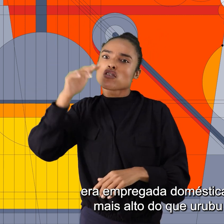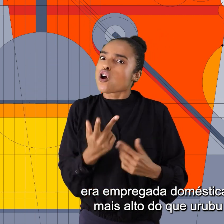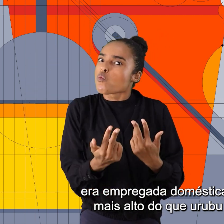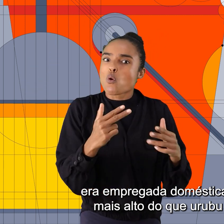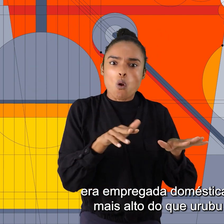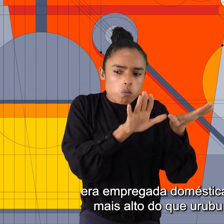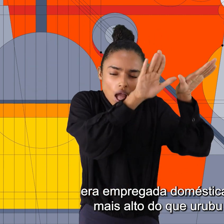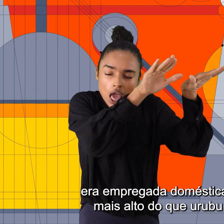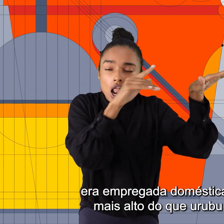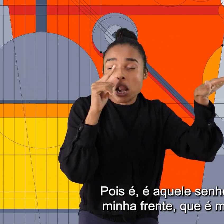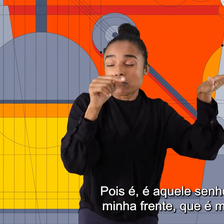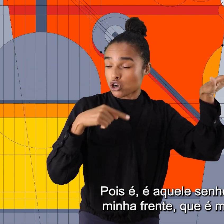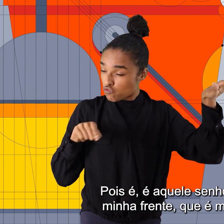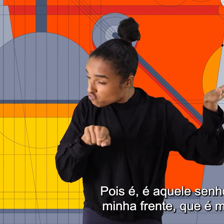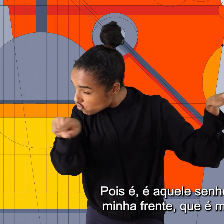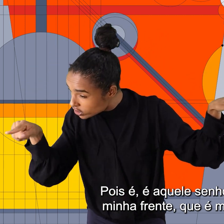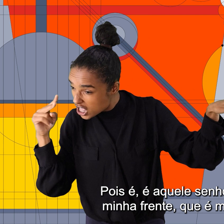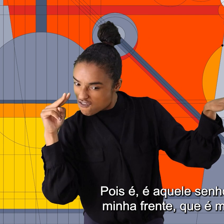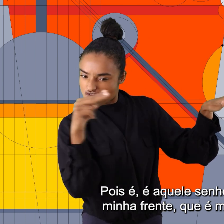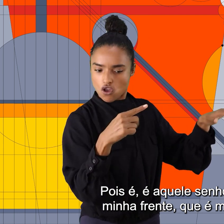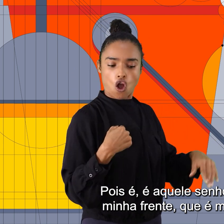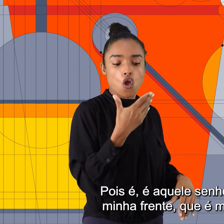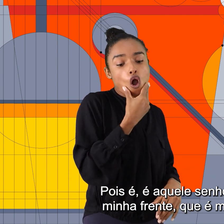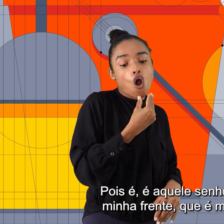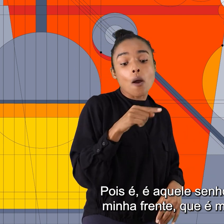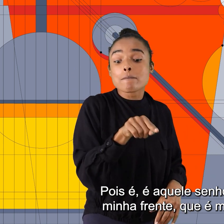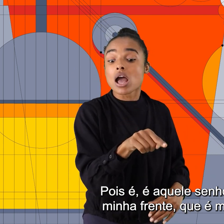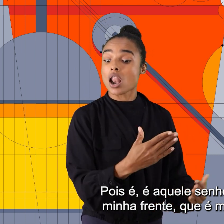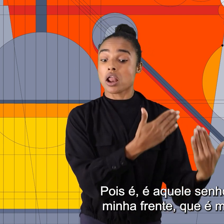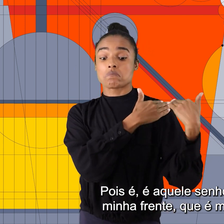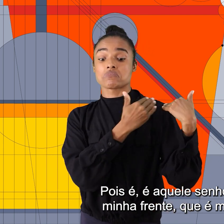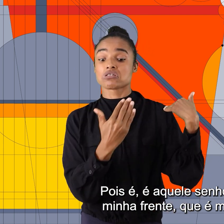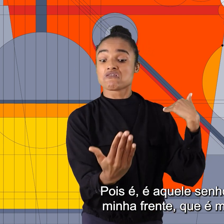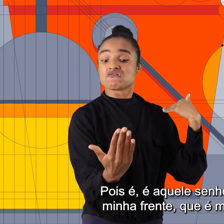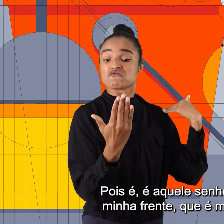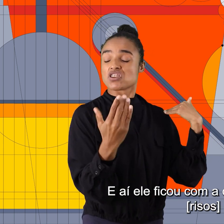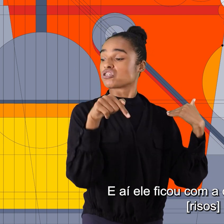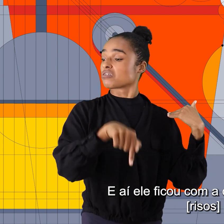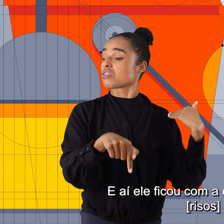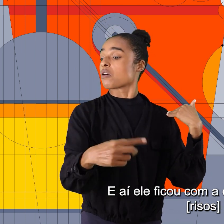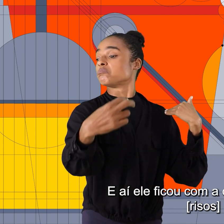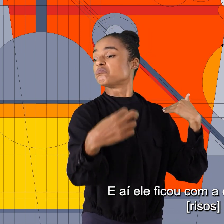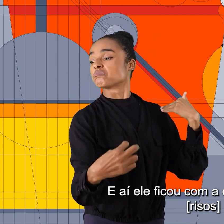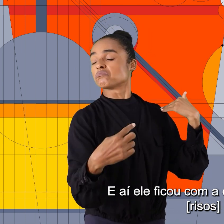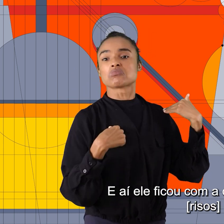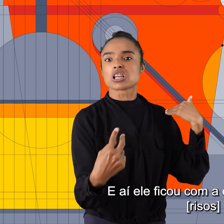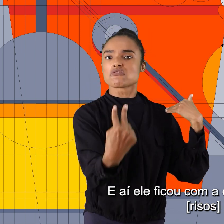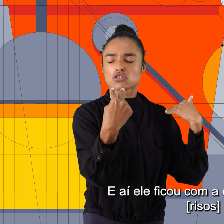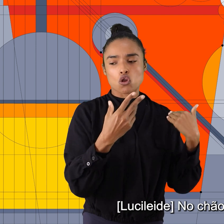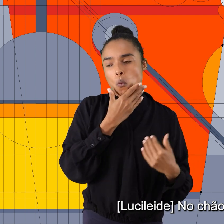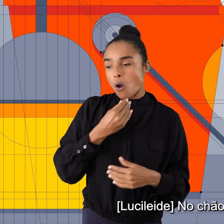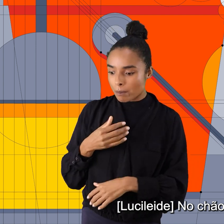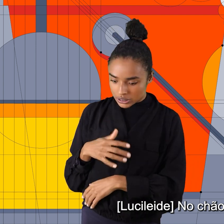do que o urubu do velho peso? Pois é aquele senhor que está ali na minha frente, que é meu paraninfo. E aí ele ficou com a cara no